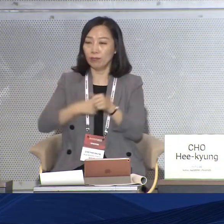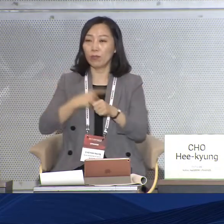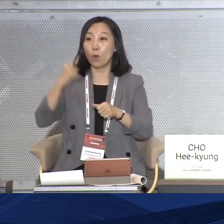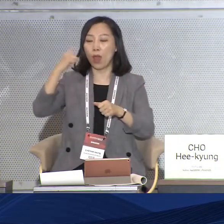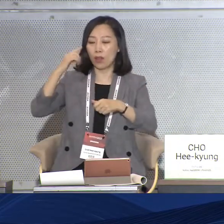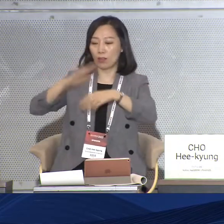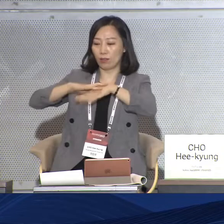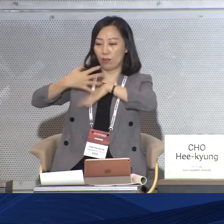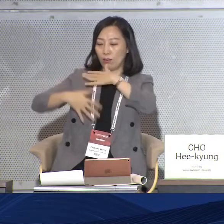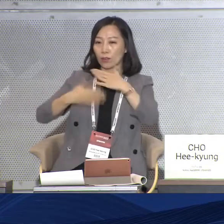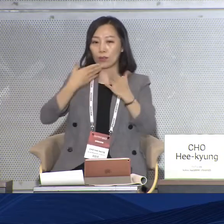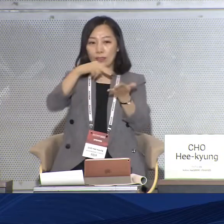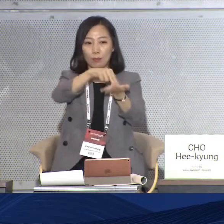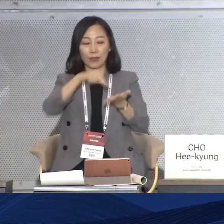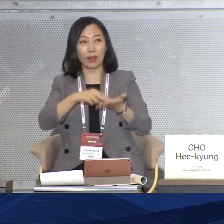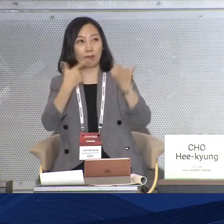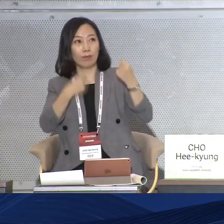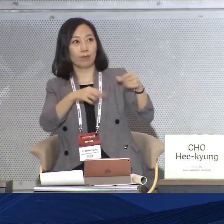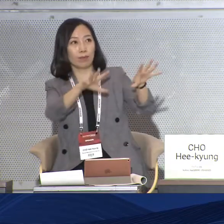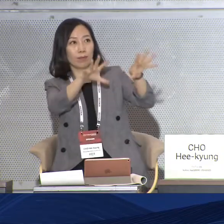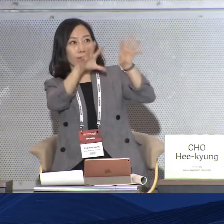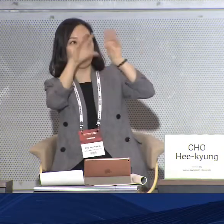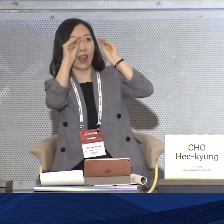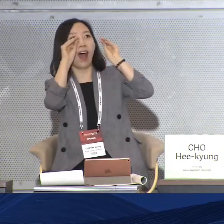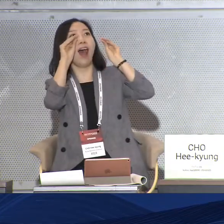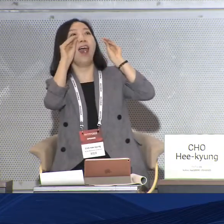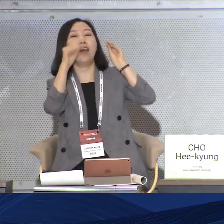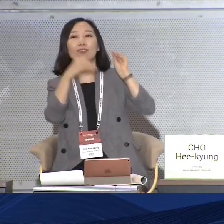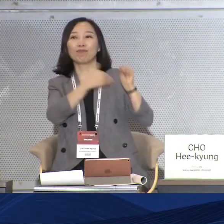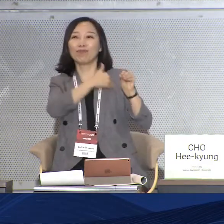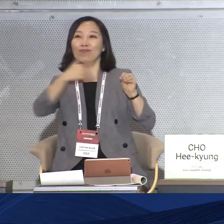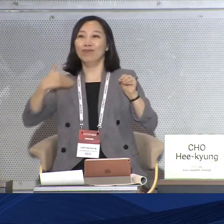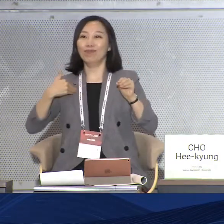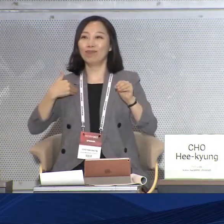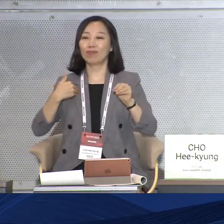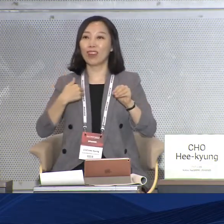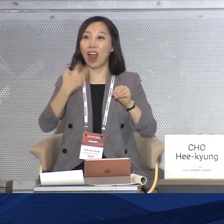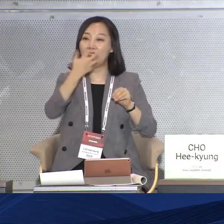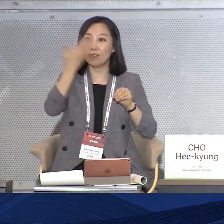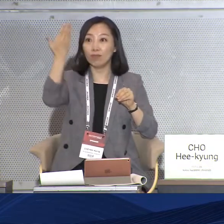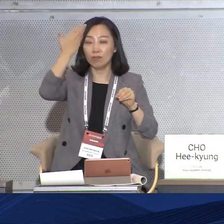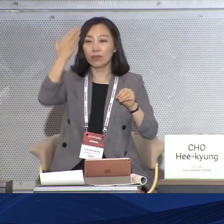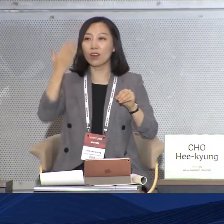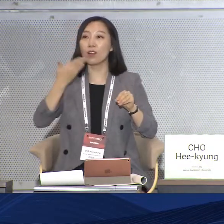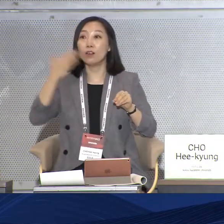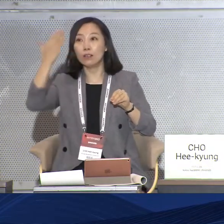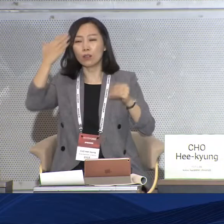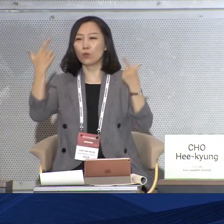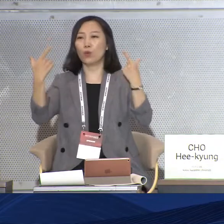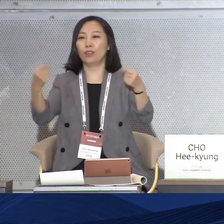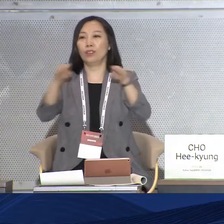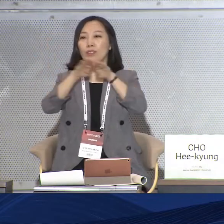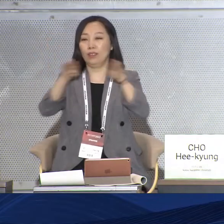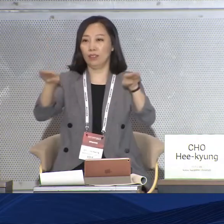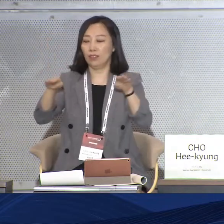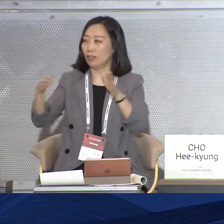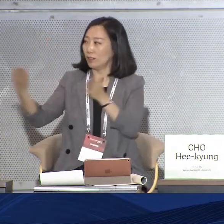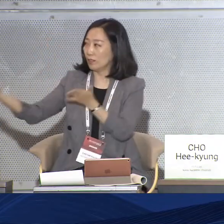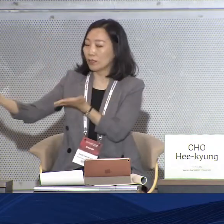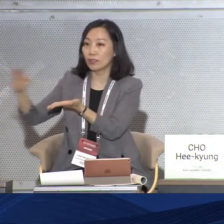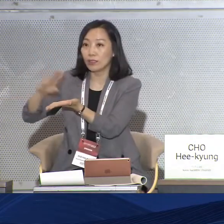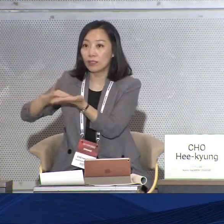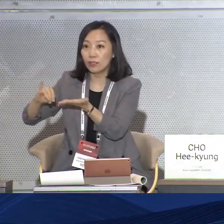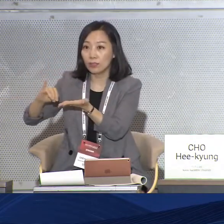농통역사도 추가로 더 확대를 해야 합니다. 왜냐하면 농인 스스로 농인이 통역하는